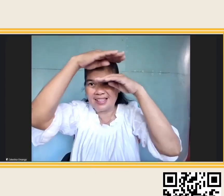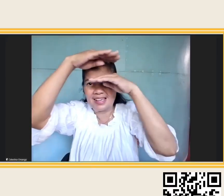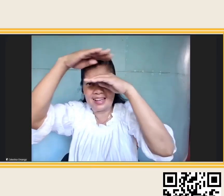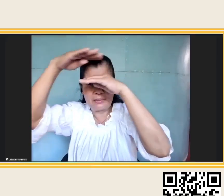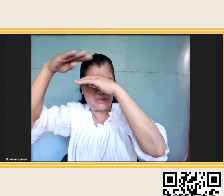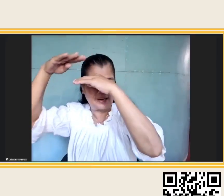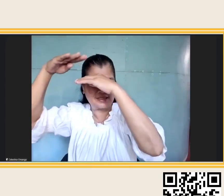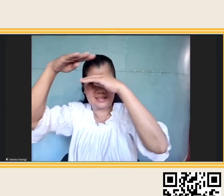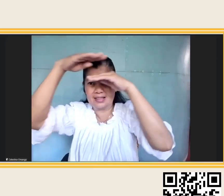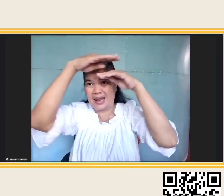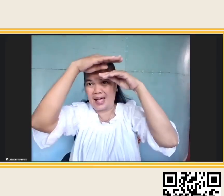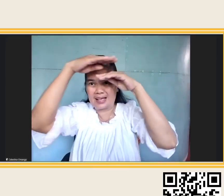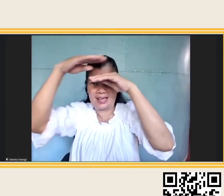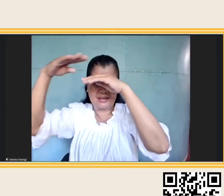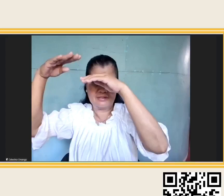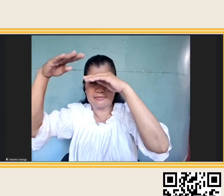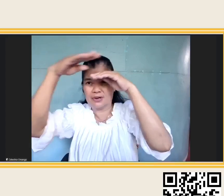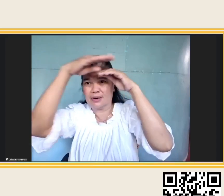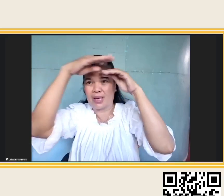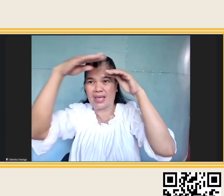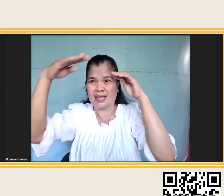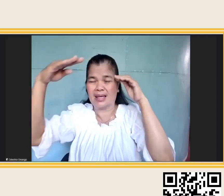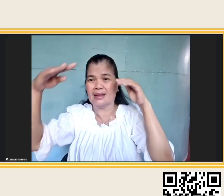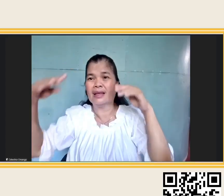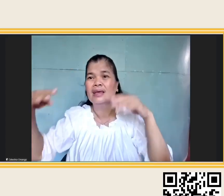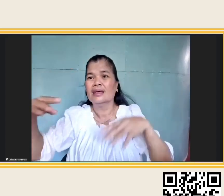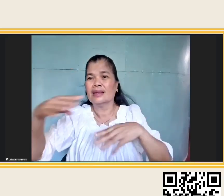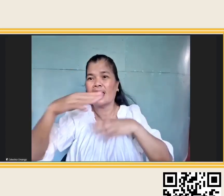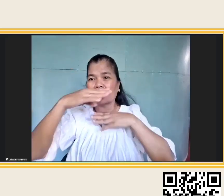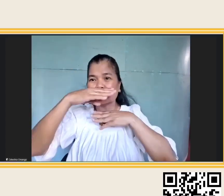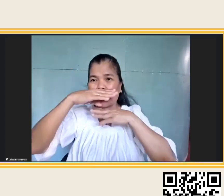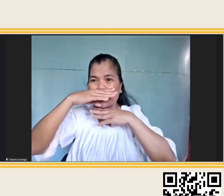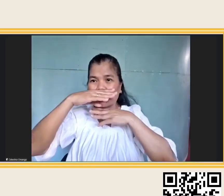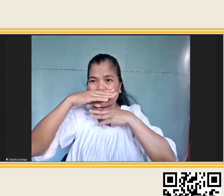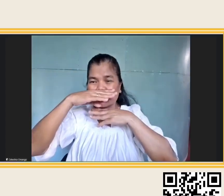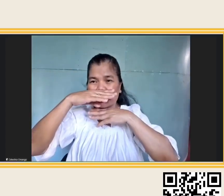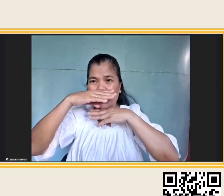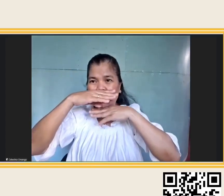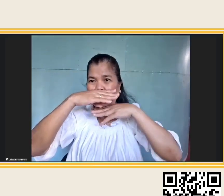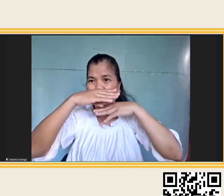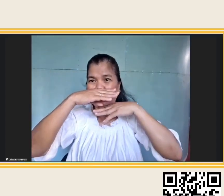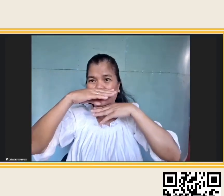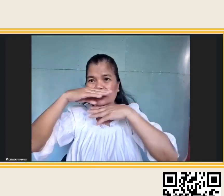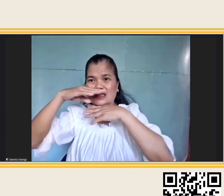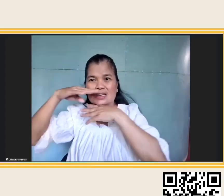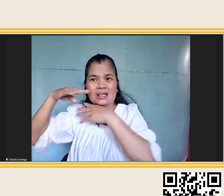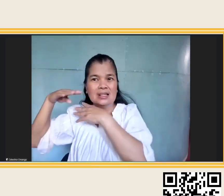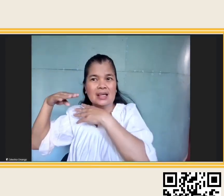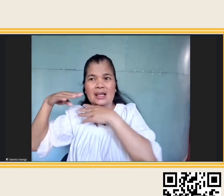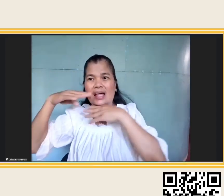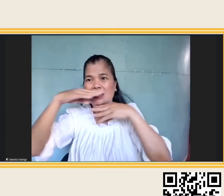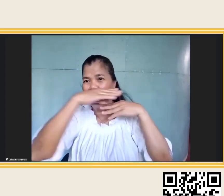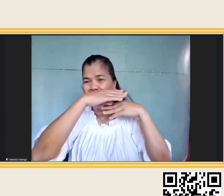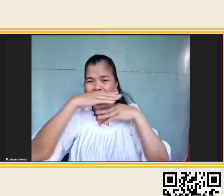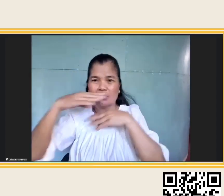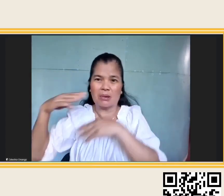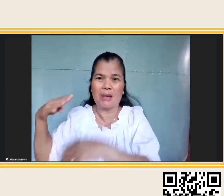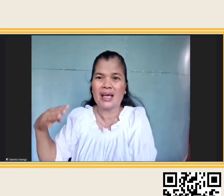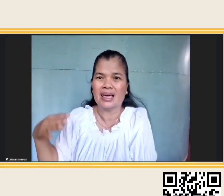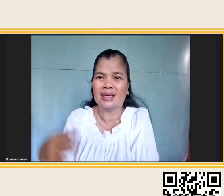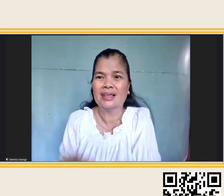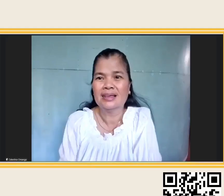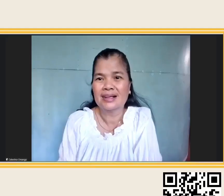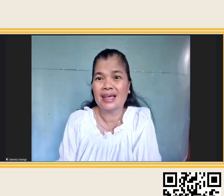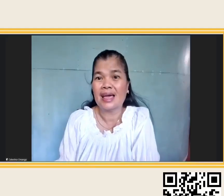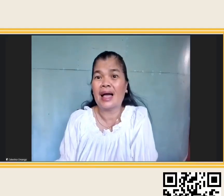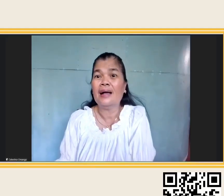yan, nandiyan na part, lalaki. For men yan. Next, mula naman sa baba ng nose at sa chin, lahat naman yan sa